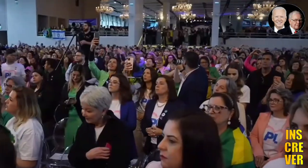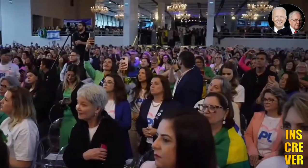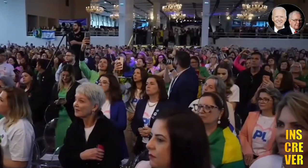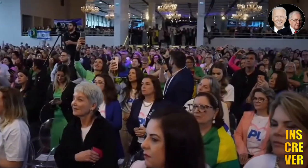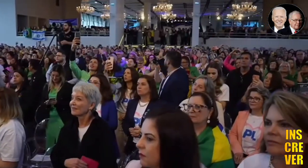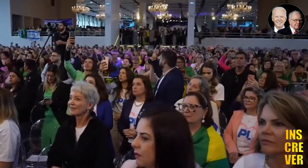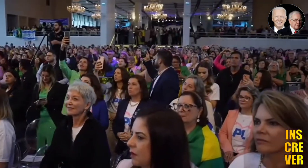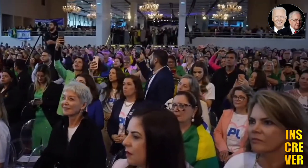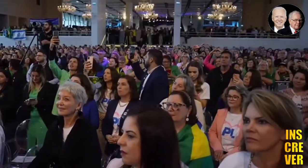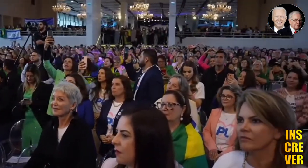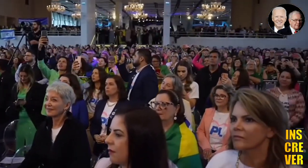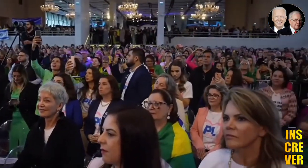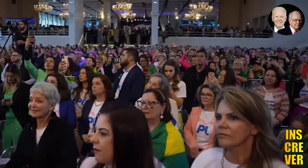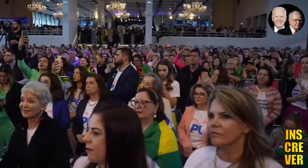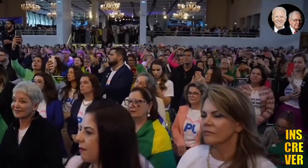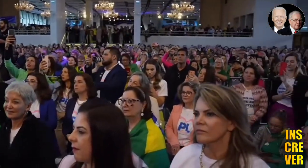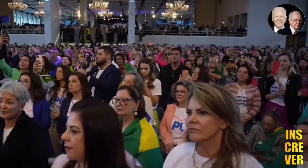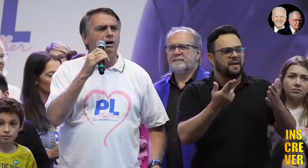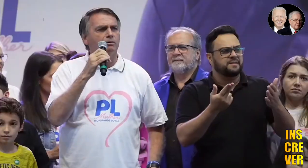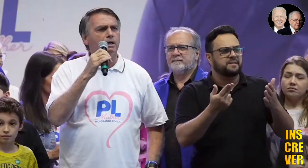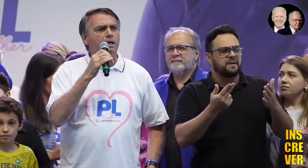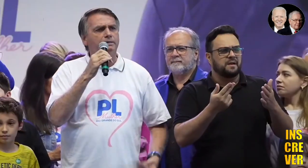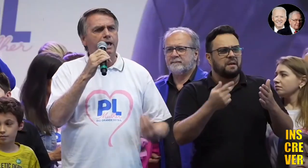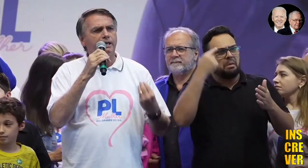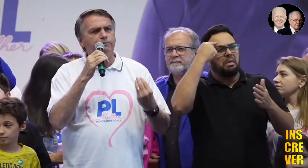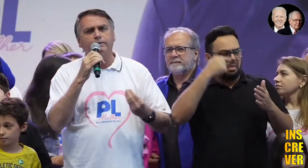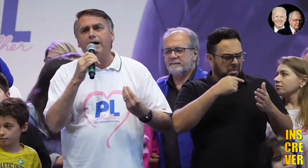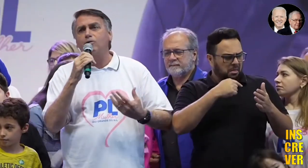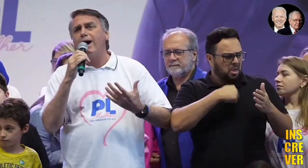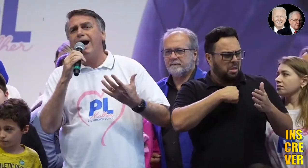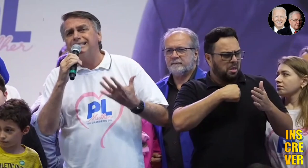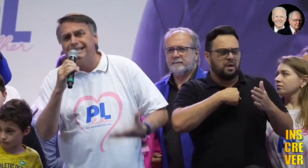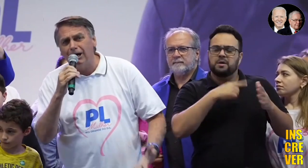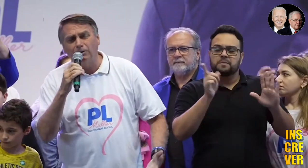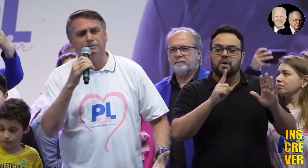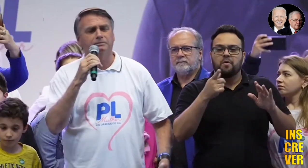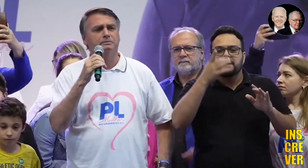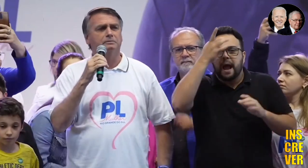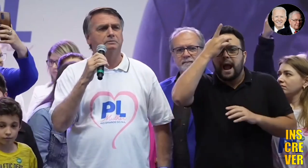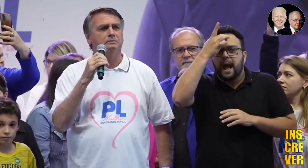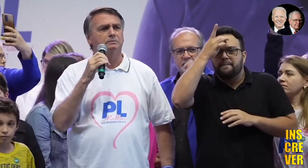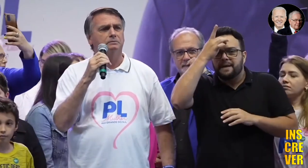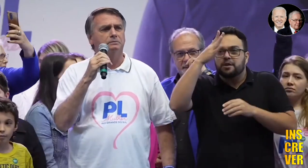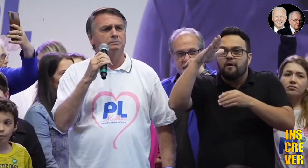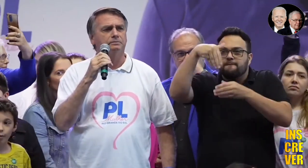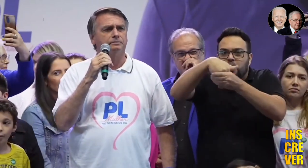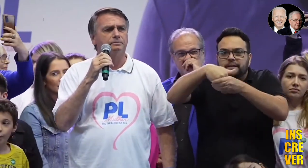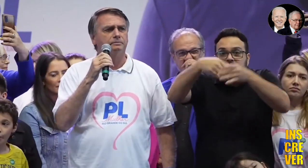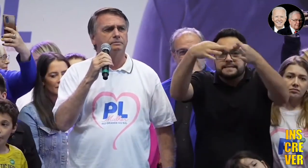Não devemos votar com o coração, tem que votar com a razão.